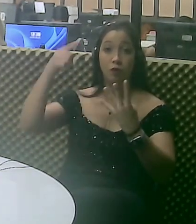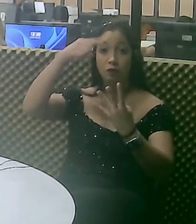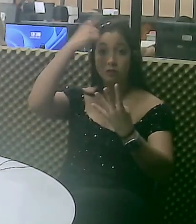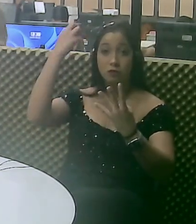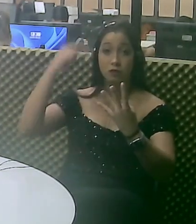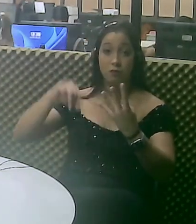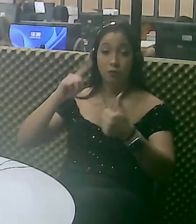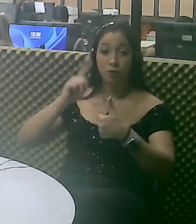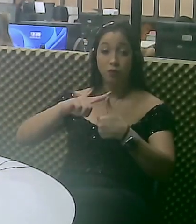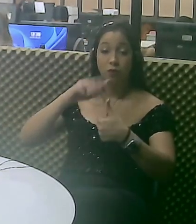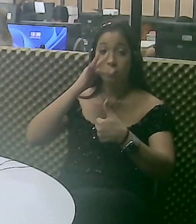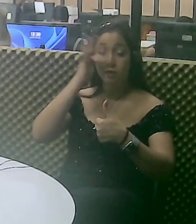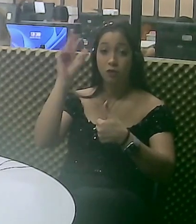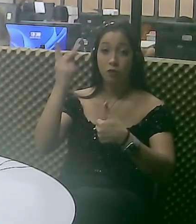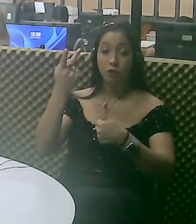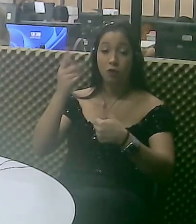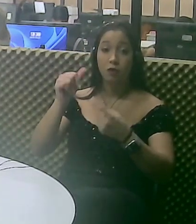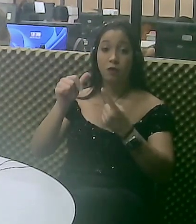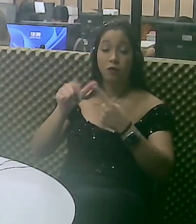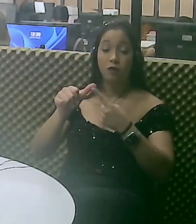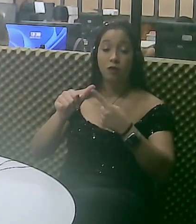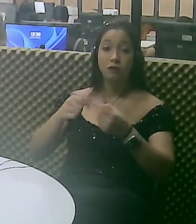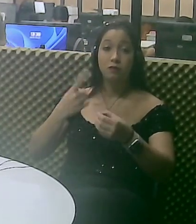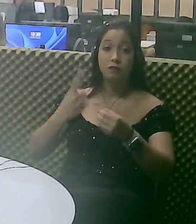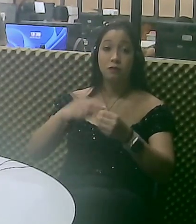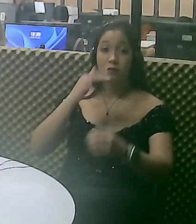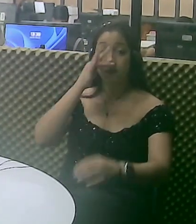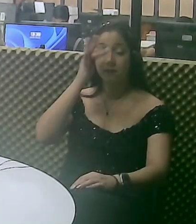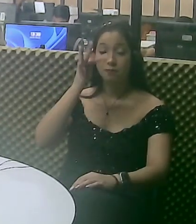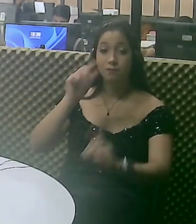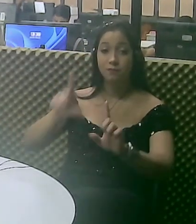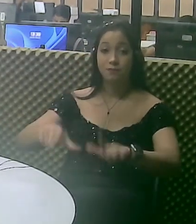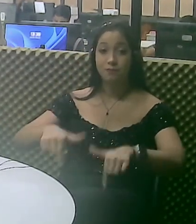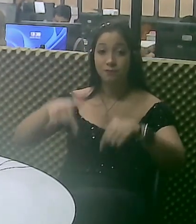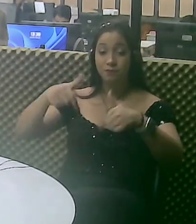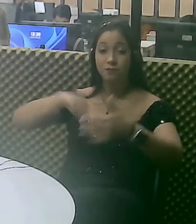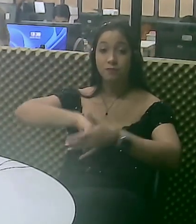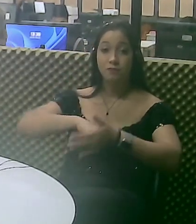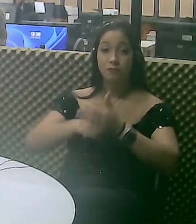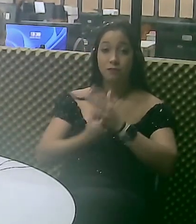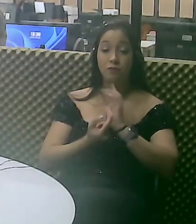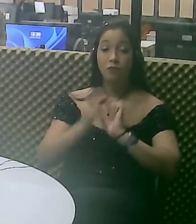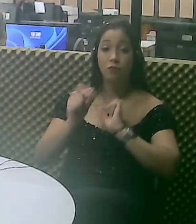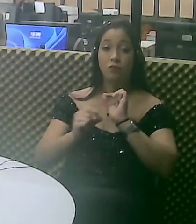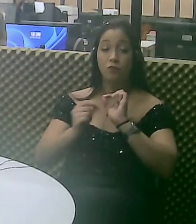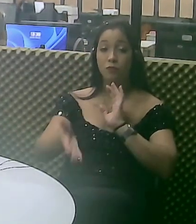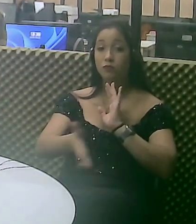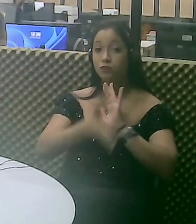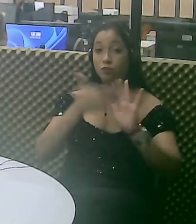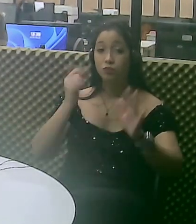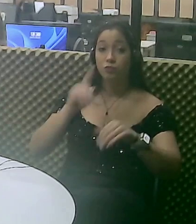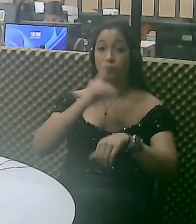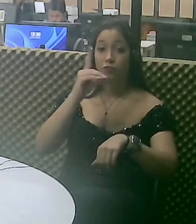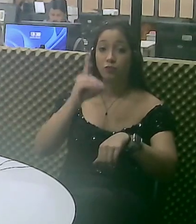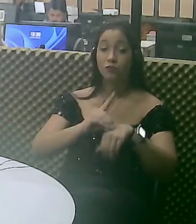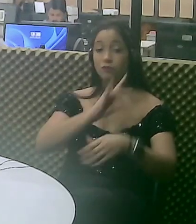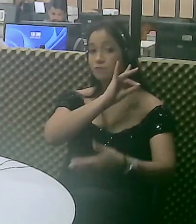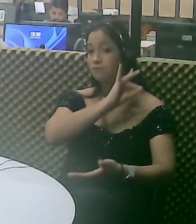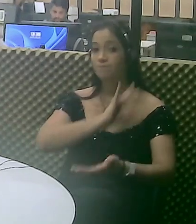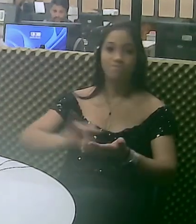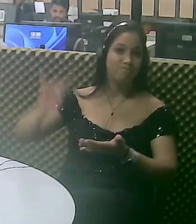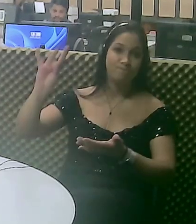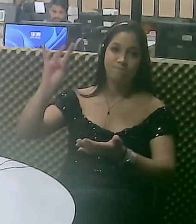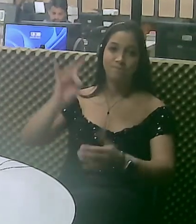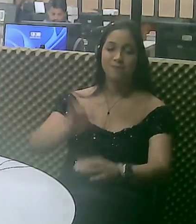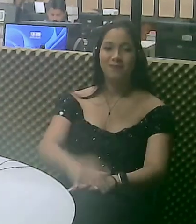Mônica, Jardim Holanda e Cidade Jardim. A ação visa o bloqueio aos mosquitos, especialmente o Aedes